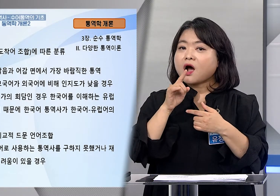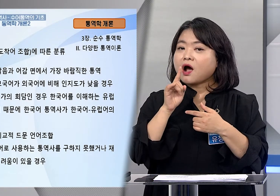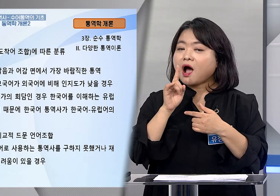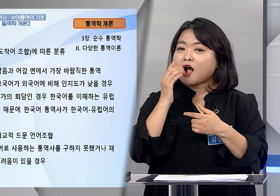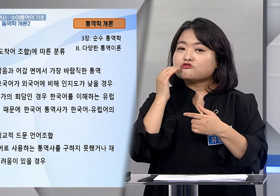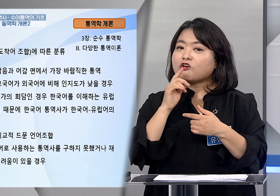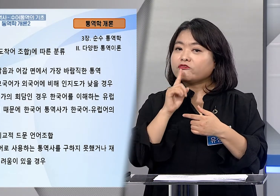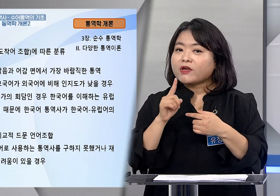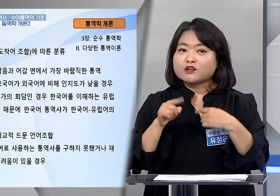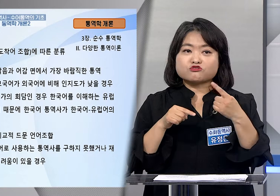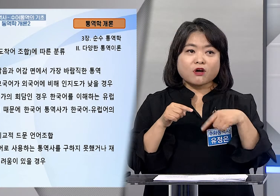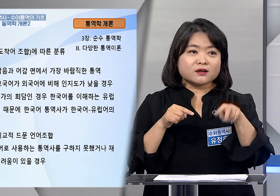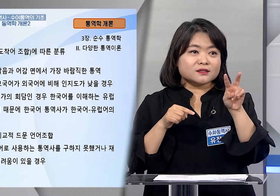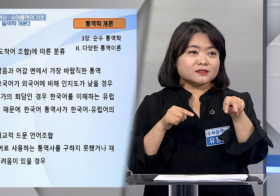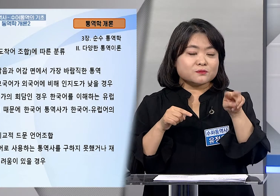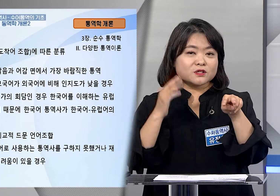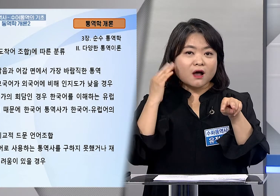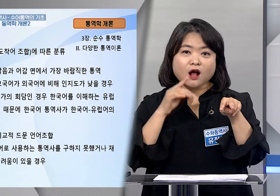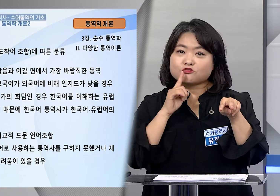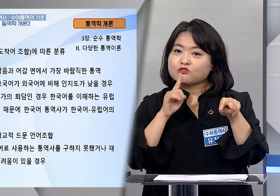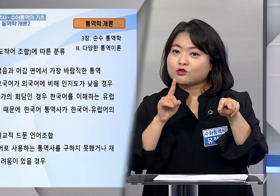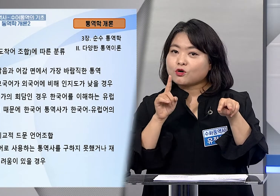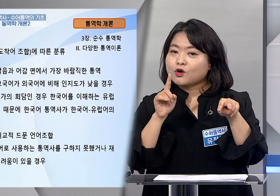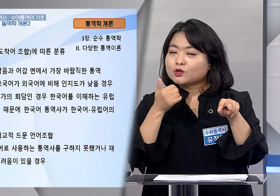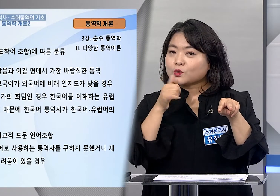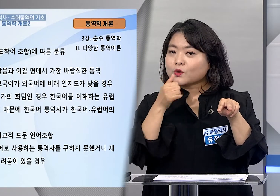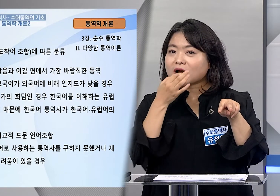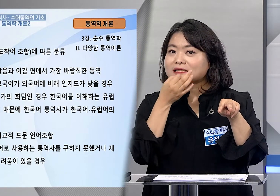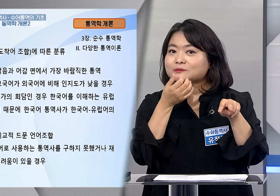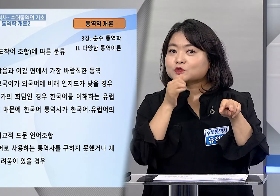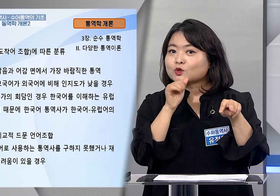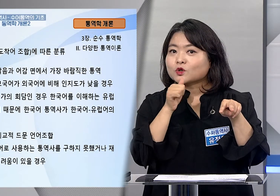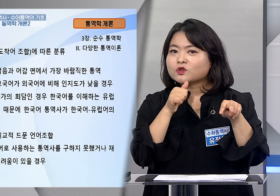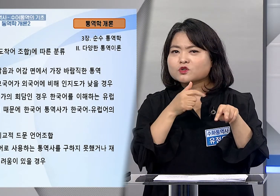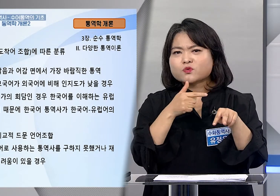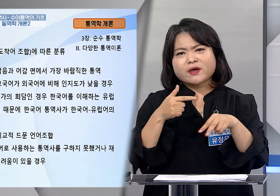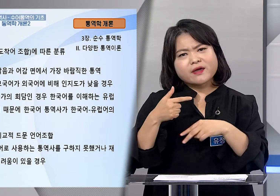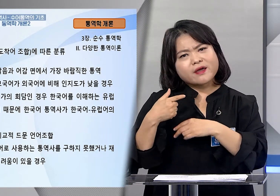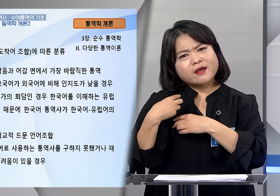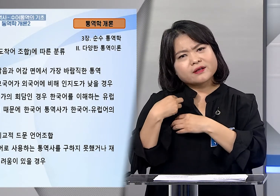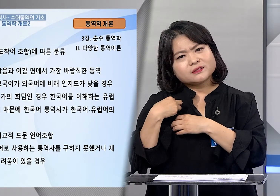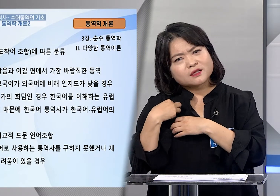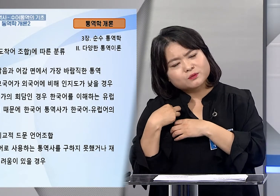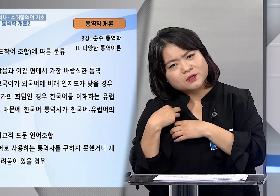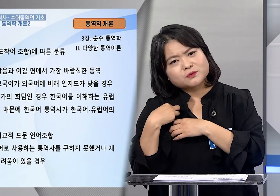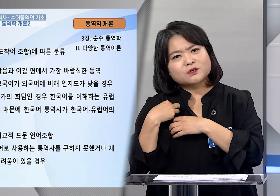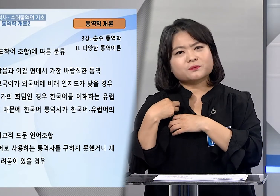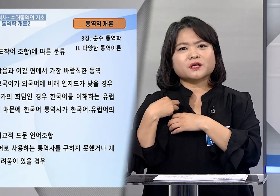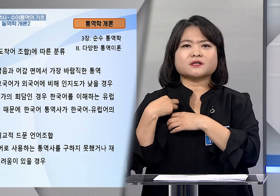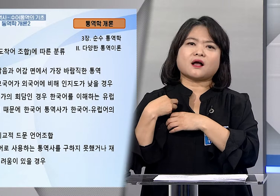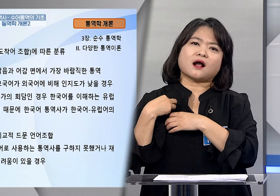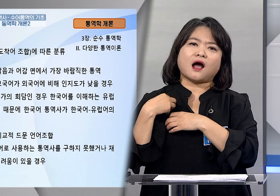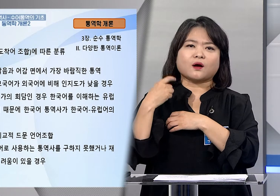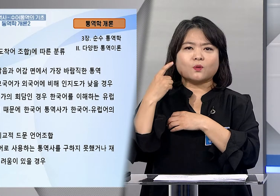한국어인데 수어를 읽으면서 한국어로 통역하는 음성 통역은 굉장히 부담스럽게 생각하고